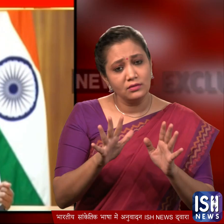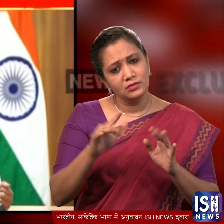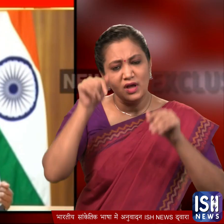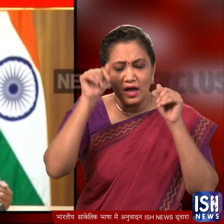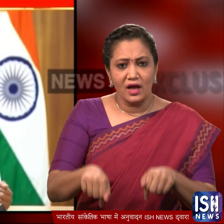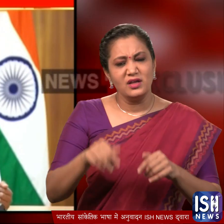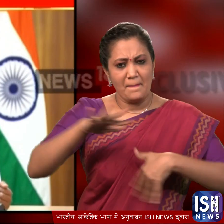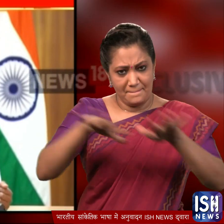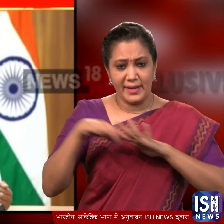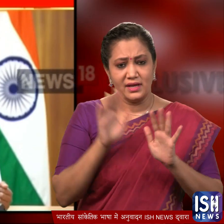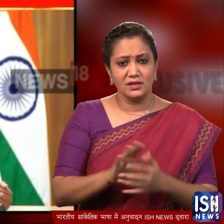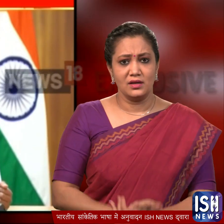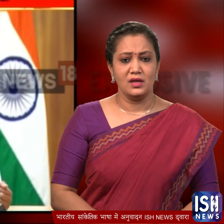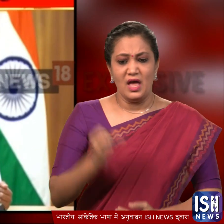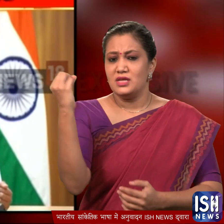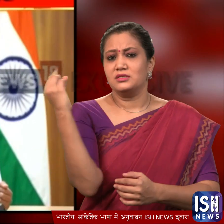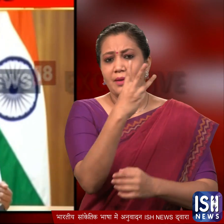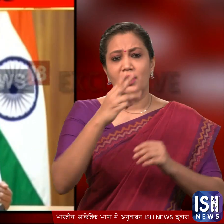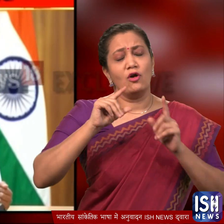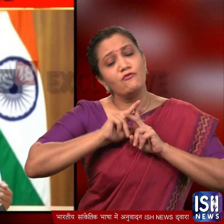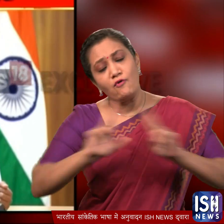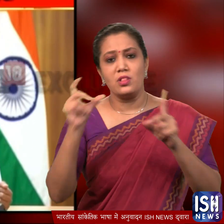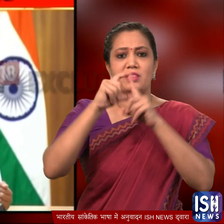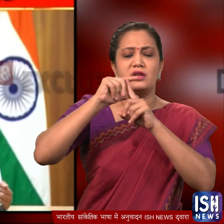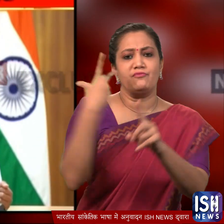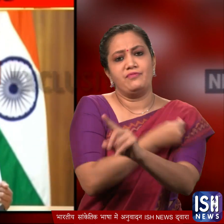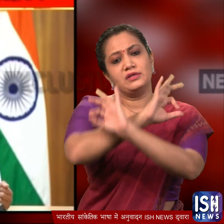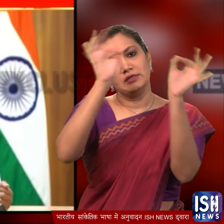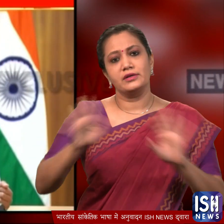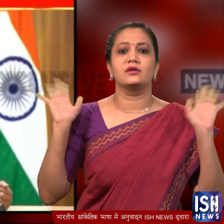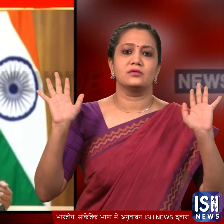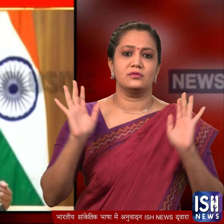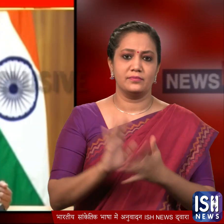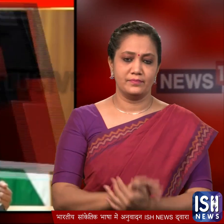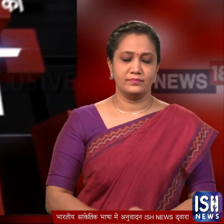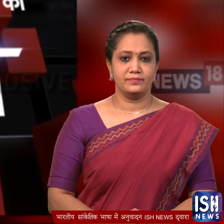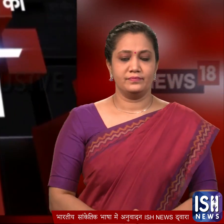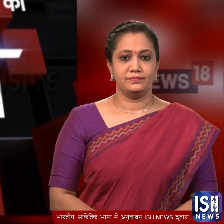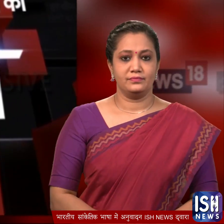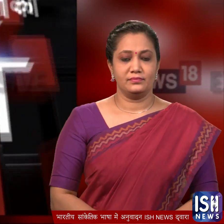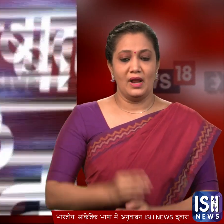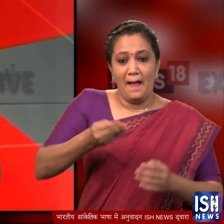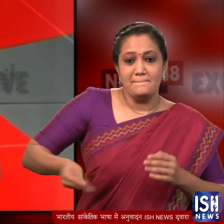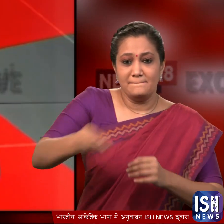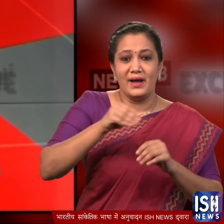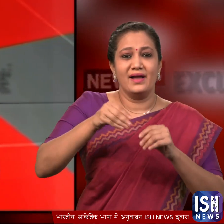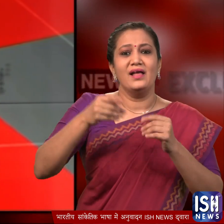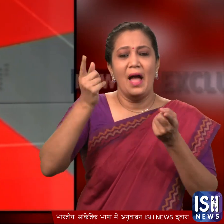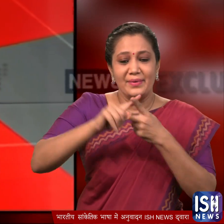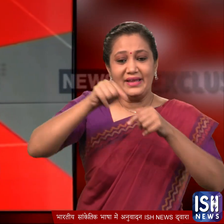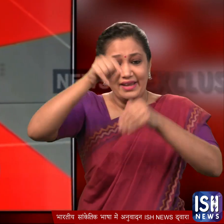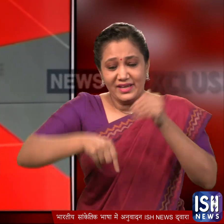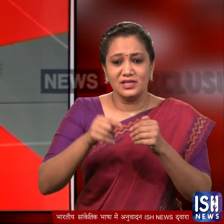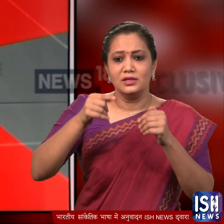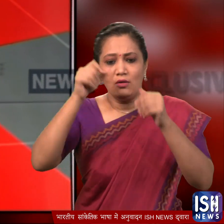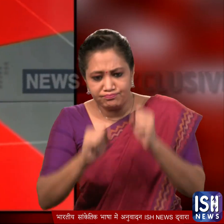तो आज हम लोगों ने प्लान बनाया कि हम 3 महीने के अंदर पूरी दिल्ली को वैक्सीन लगा सकते हैं। बंगाल में टिकट बंटवारे के